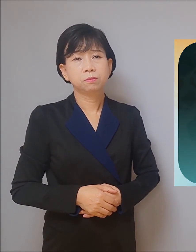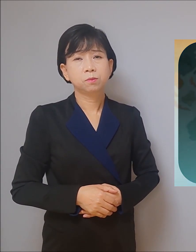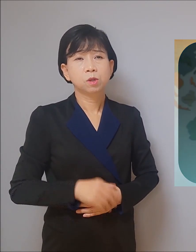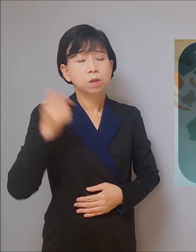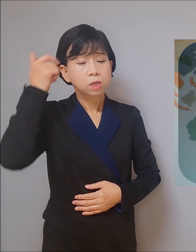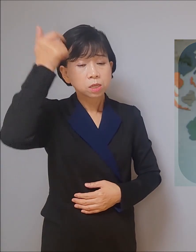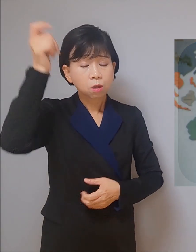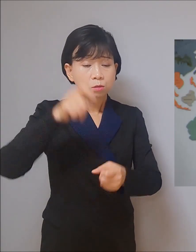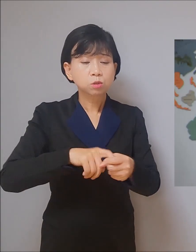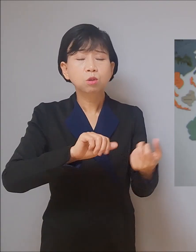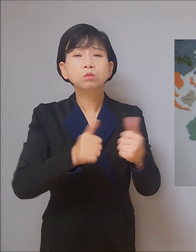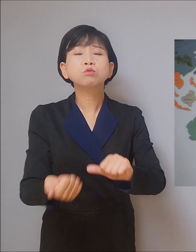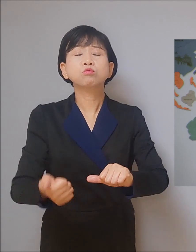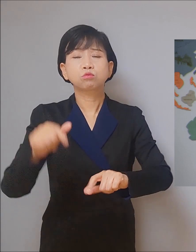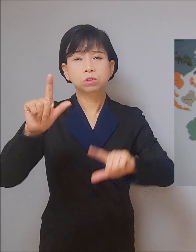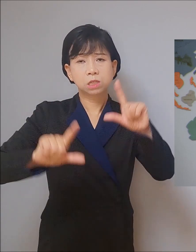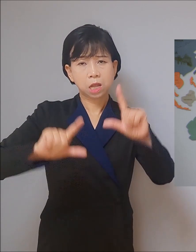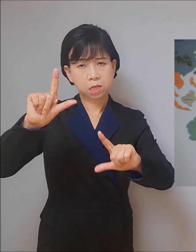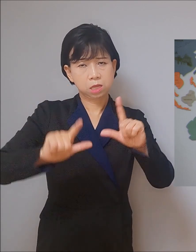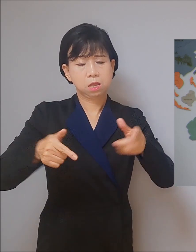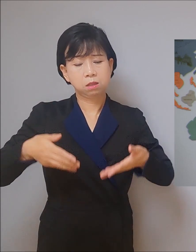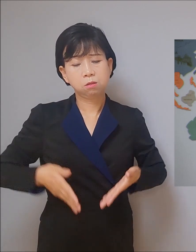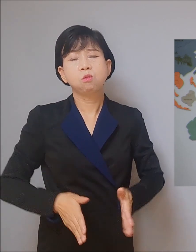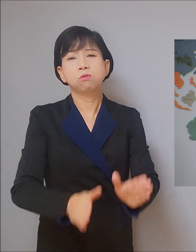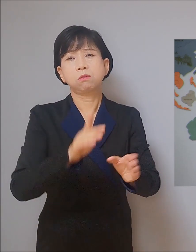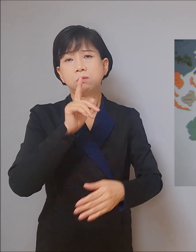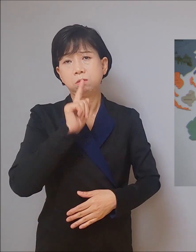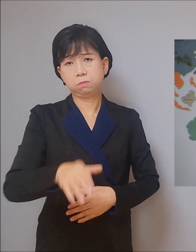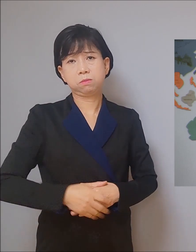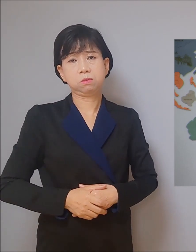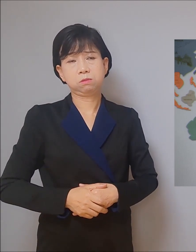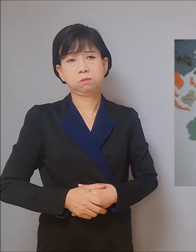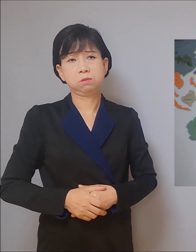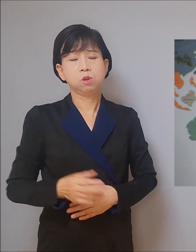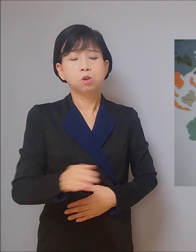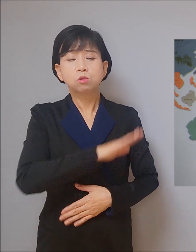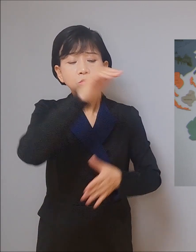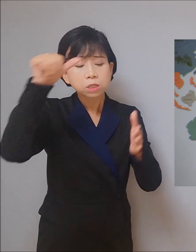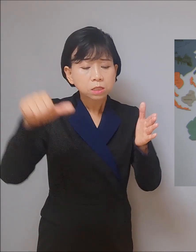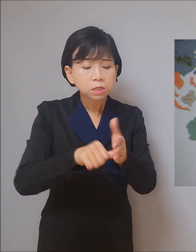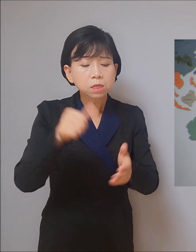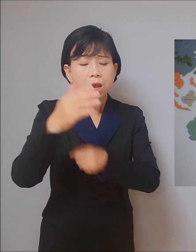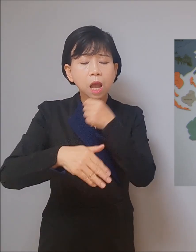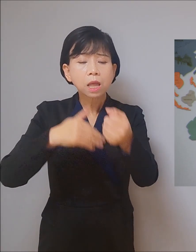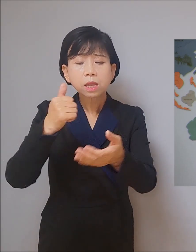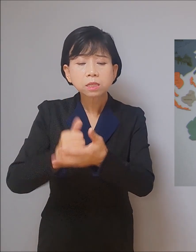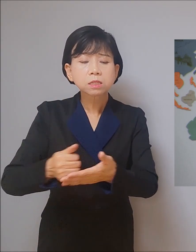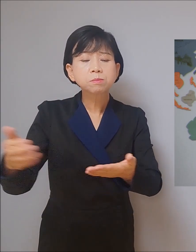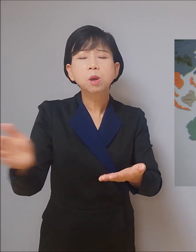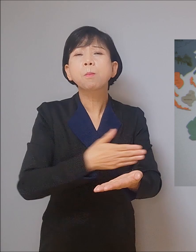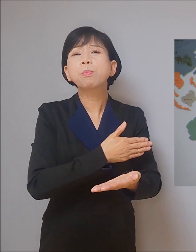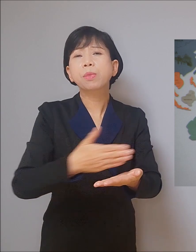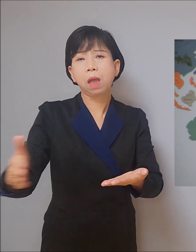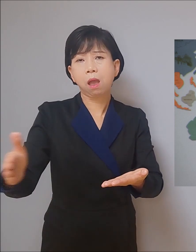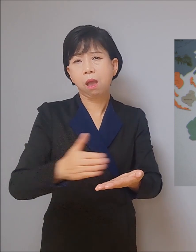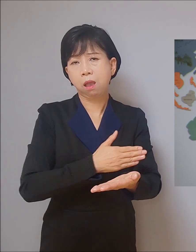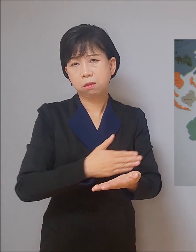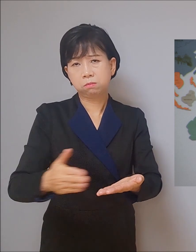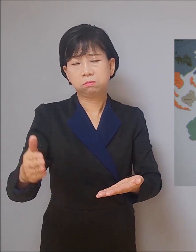우리는 영적으로 죽은 상태에서 태어났습니다. 이 뜻은요, 우리의 인생 가운데 하나님이 없다 이런